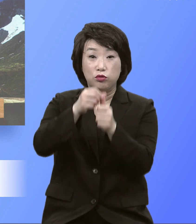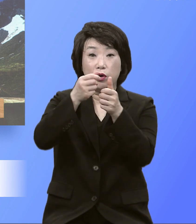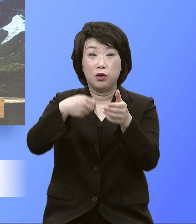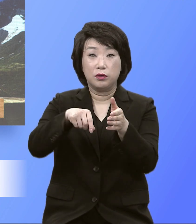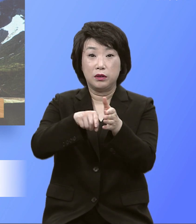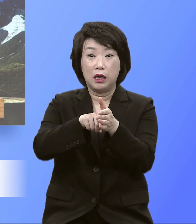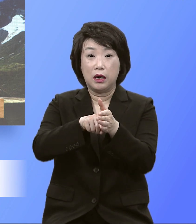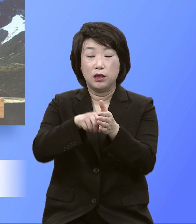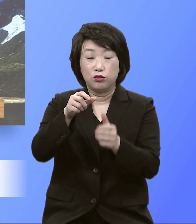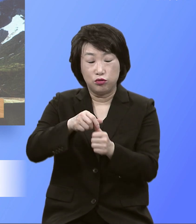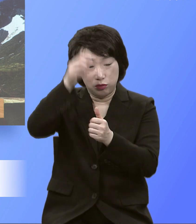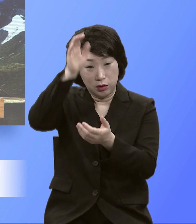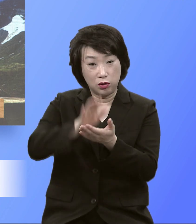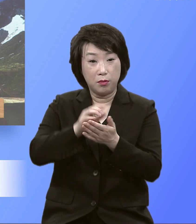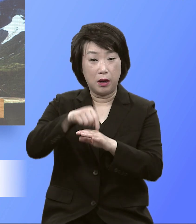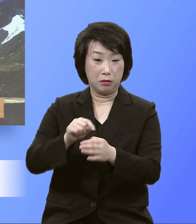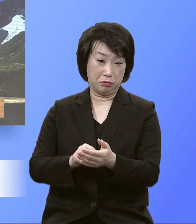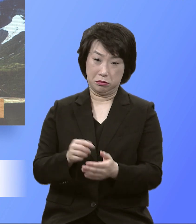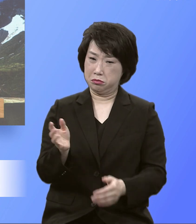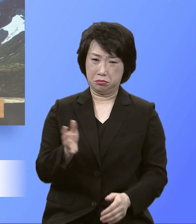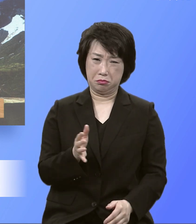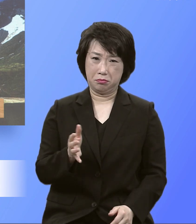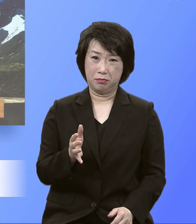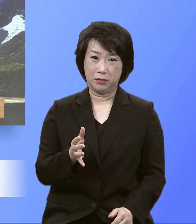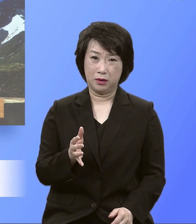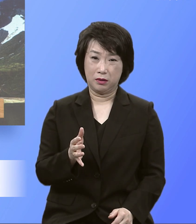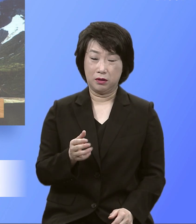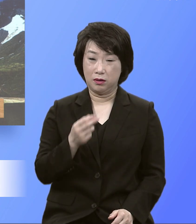하는 구령의 정신은 없는 것이라.